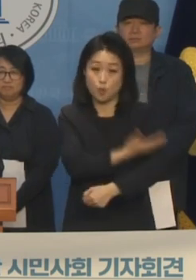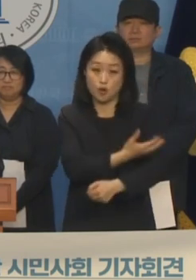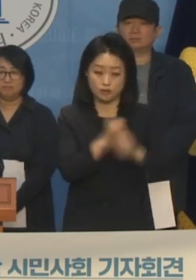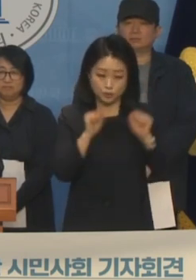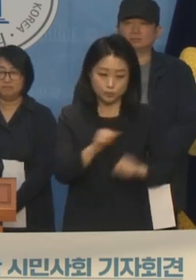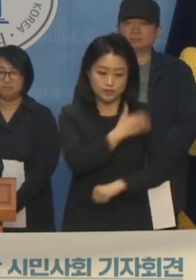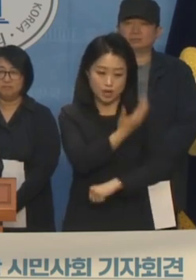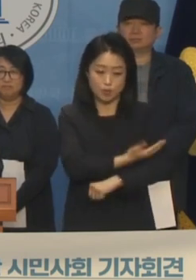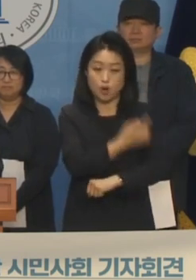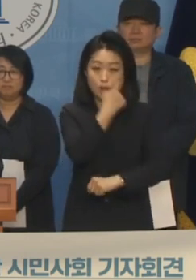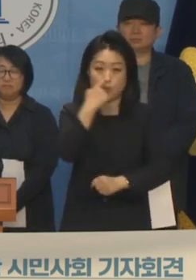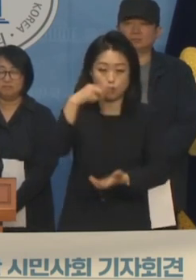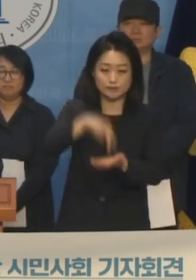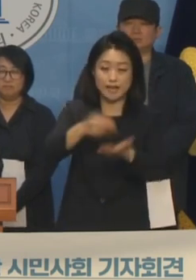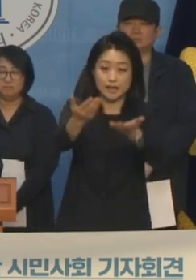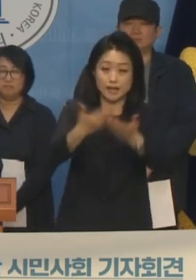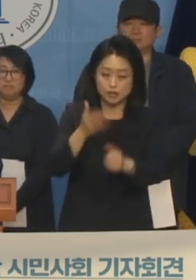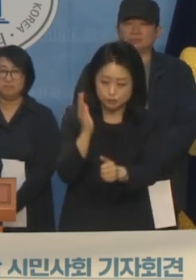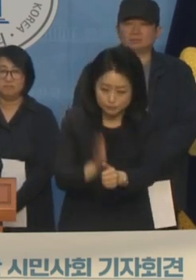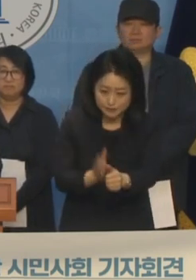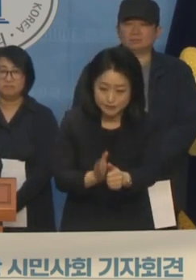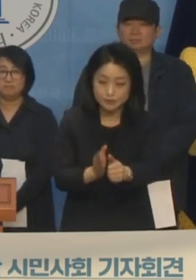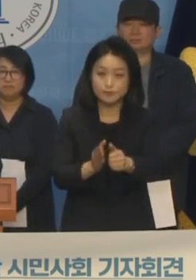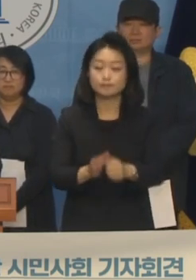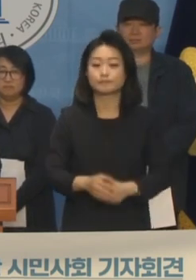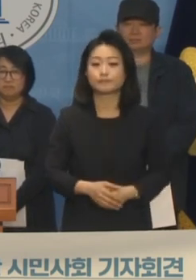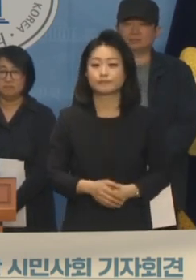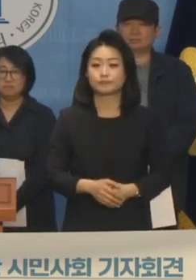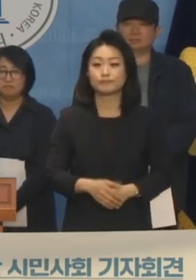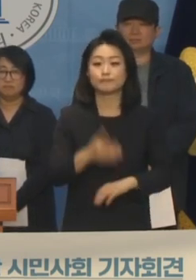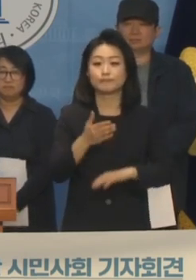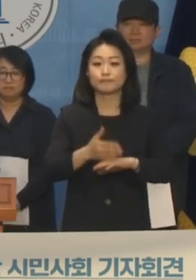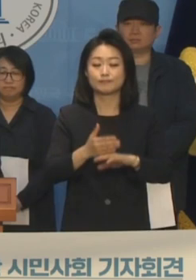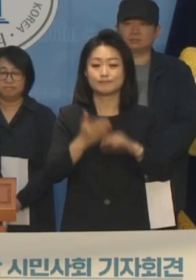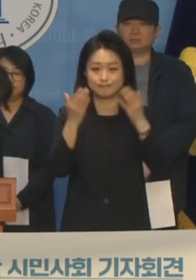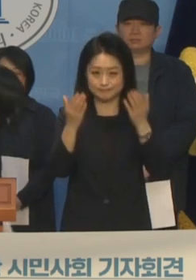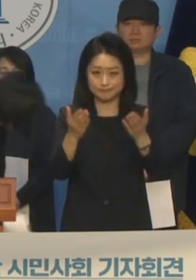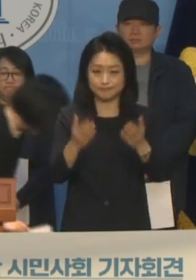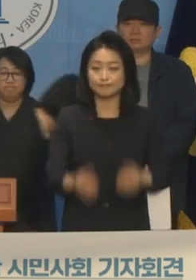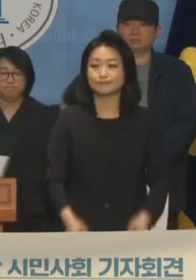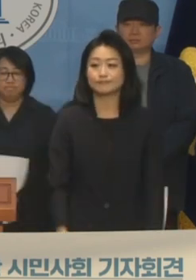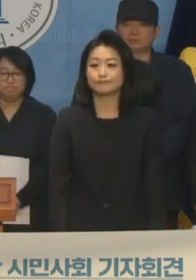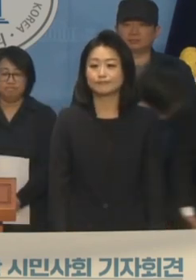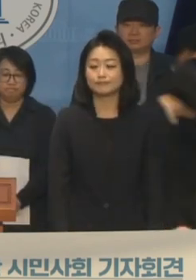조속히 보장할 것을 다시 한번 강력하게 촉구합니다. 감사합니다.